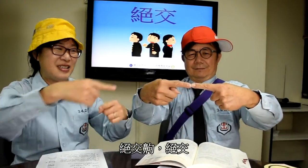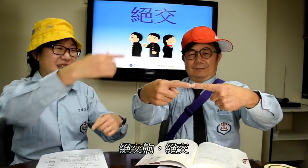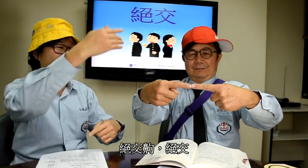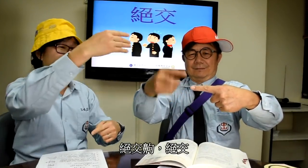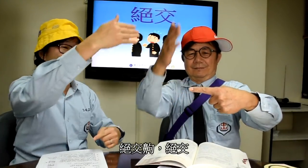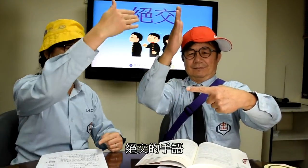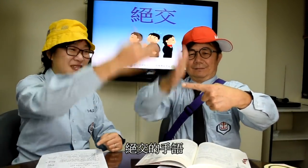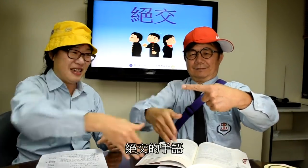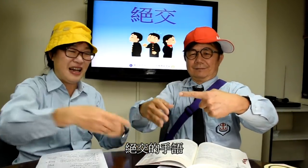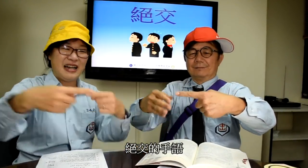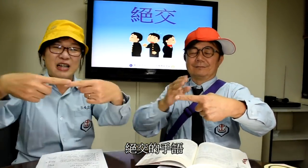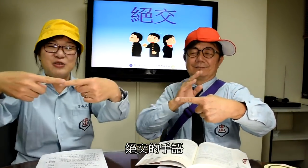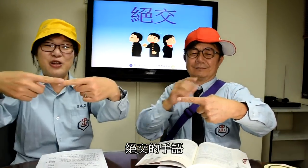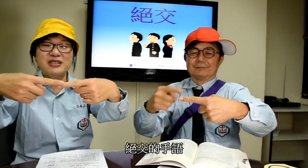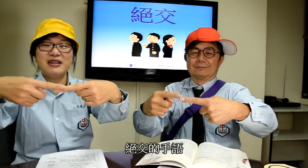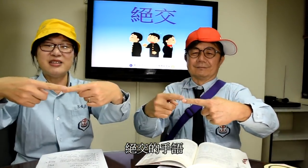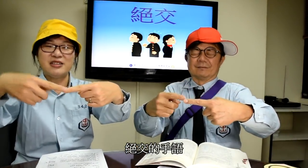绝交，哎，绝交的手语，